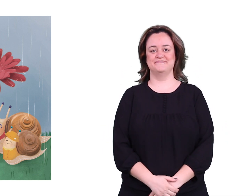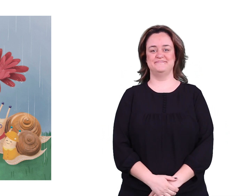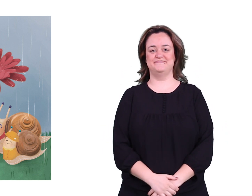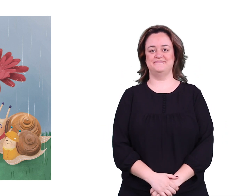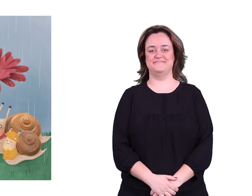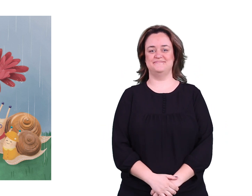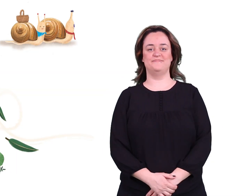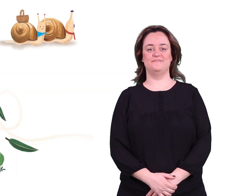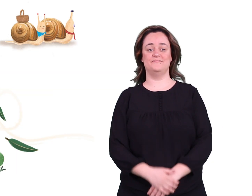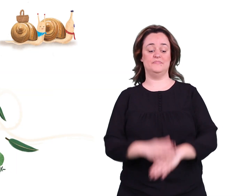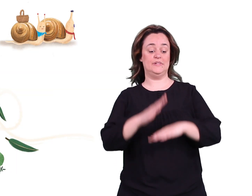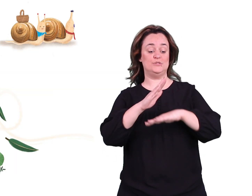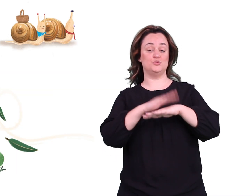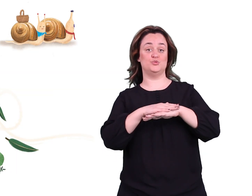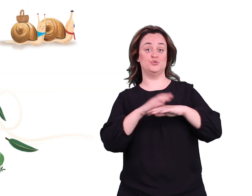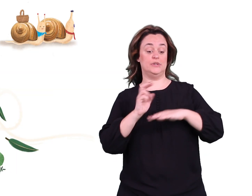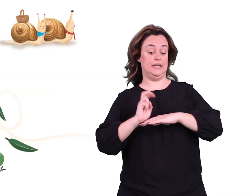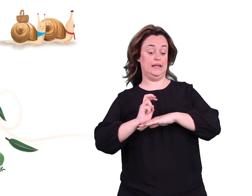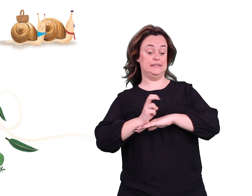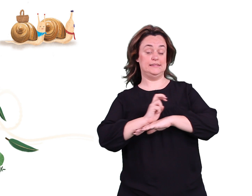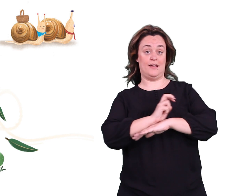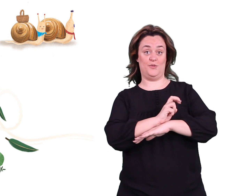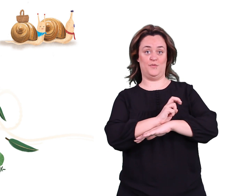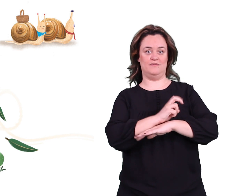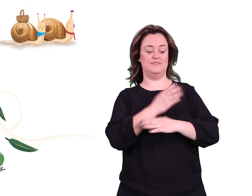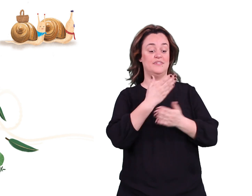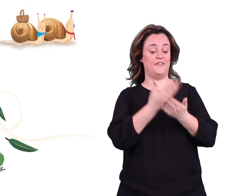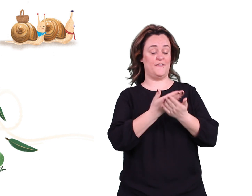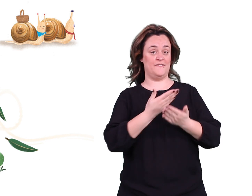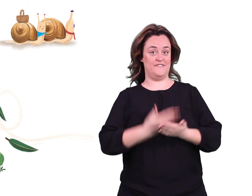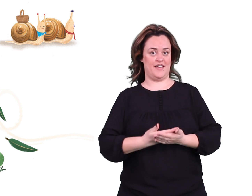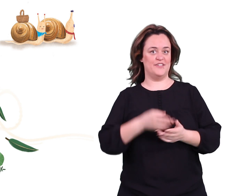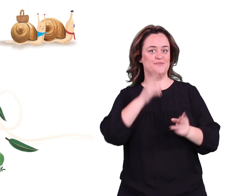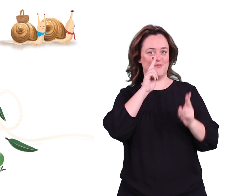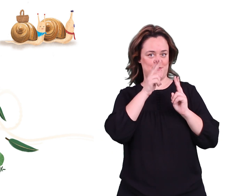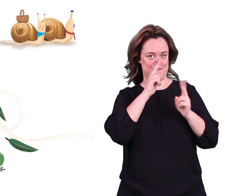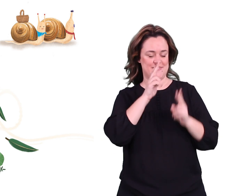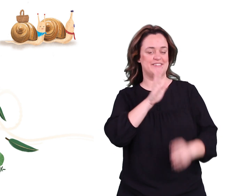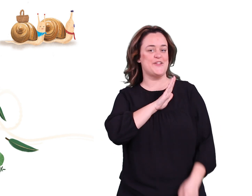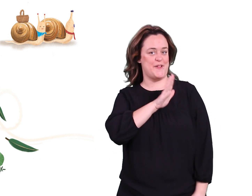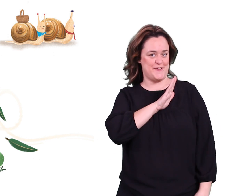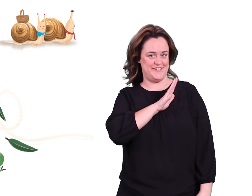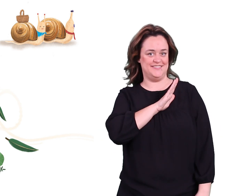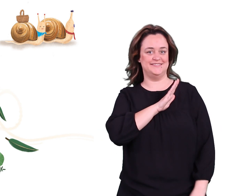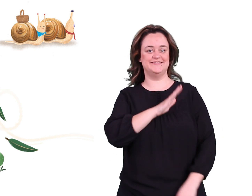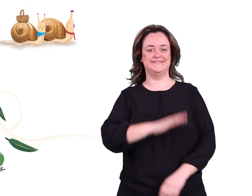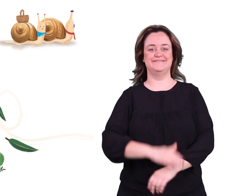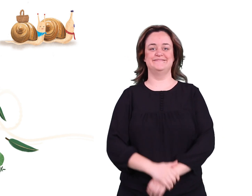bon cœur. Quelques faits rigolos à propos des escargots.